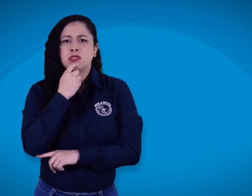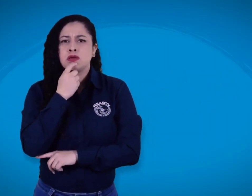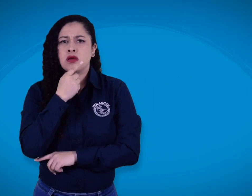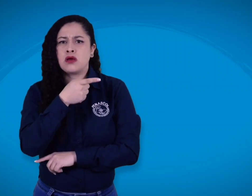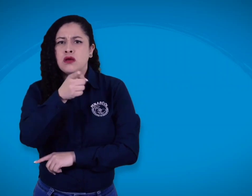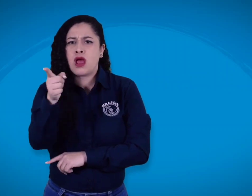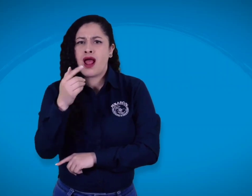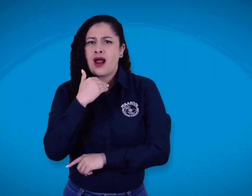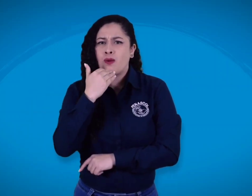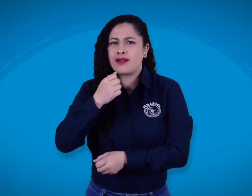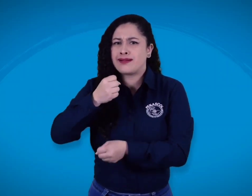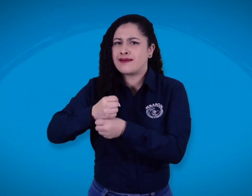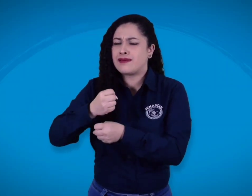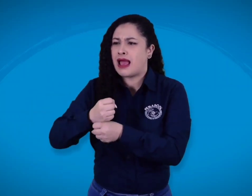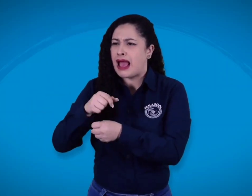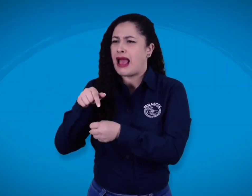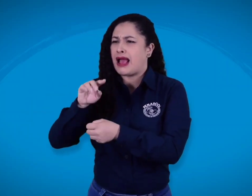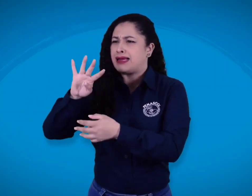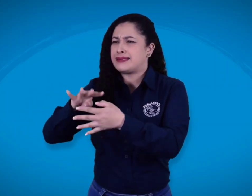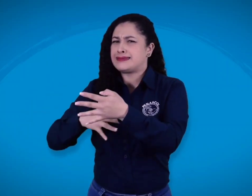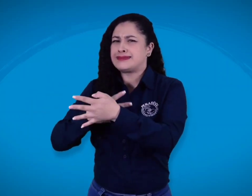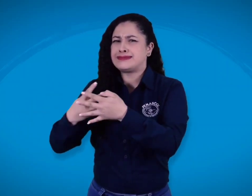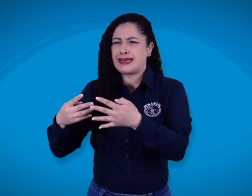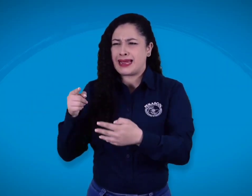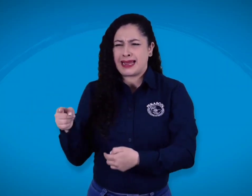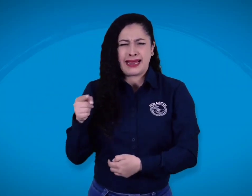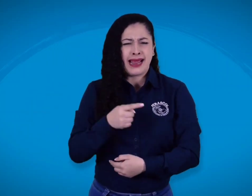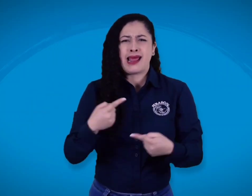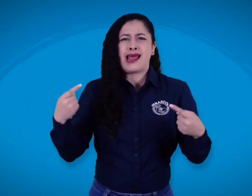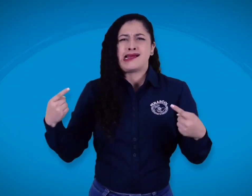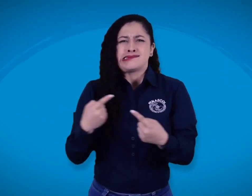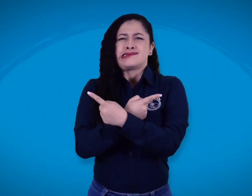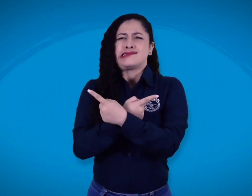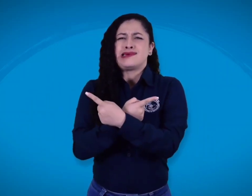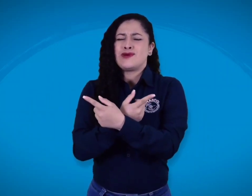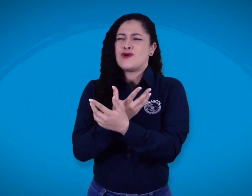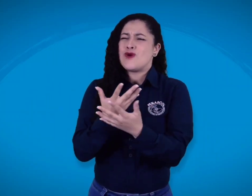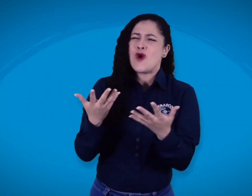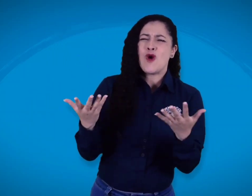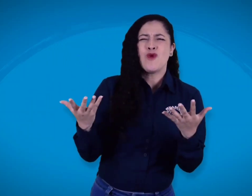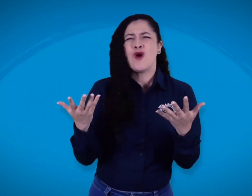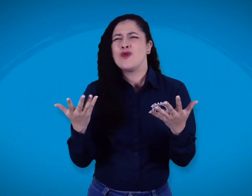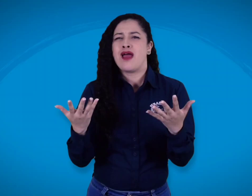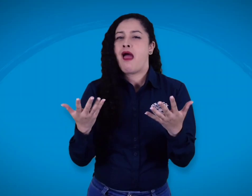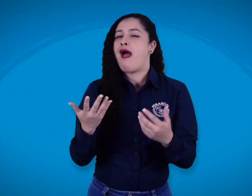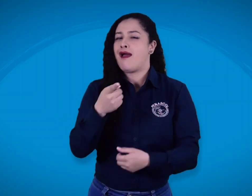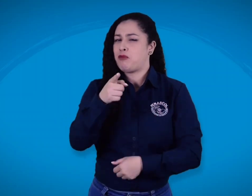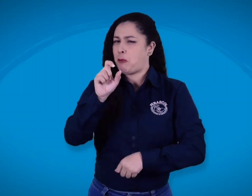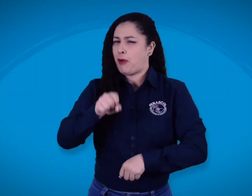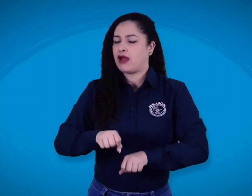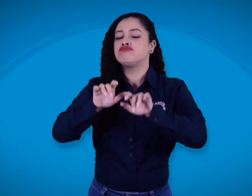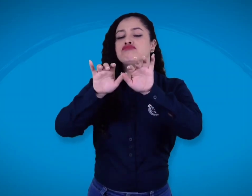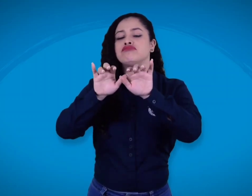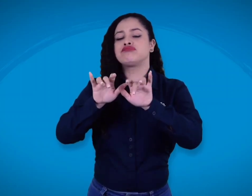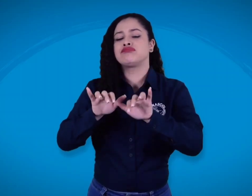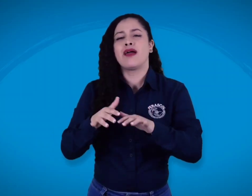y sé que algunos les preocupa que pueda cruzarse el evento con su horario laboral ante la